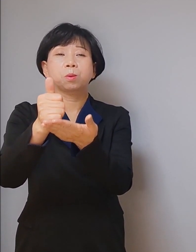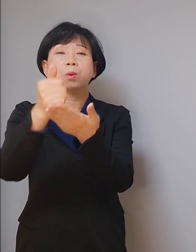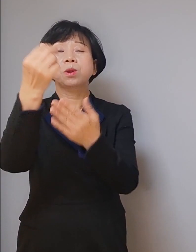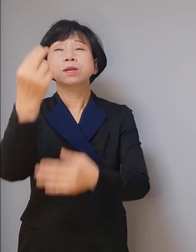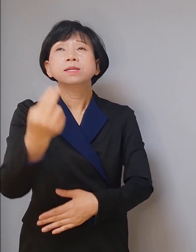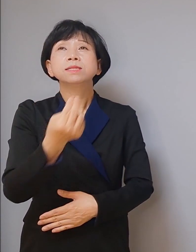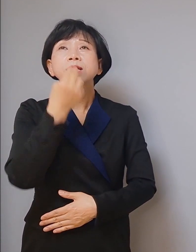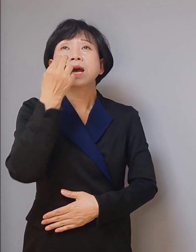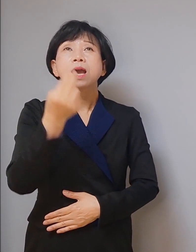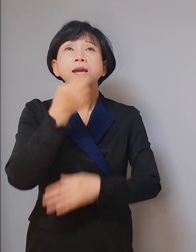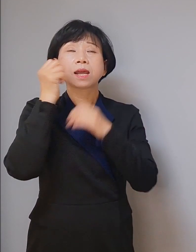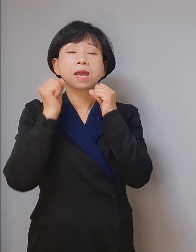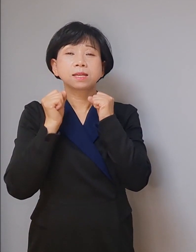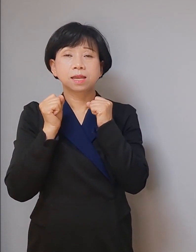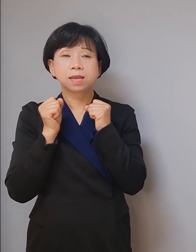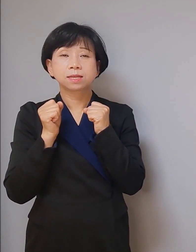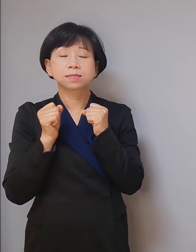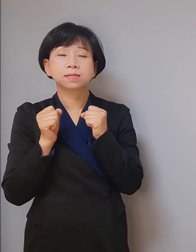그리스도